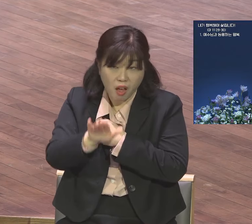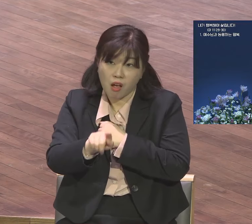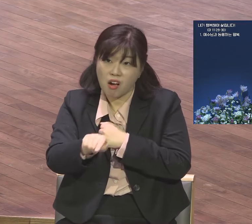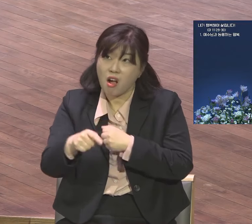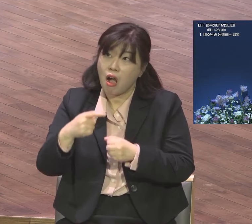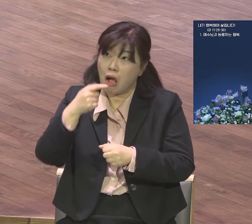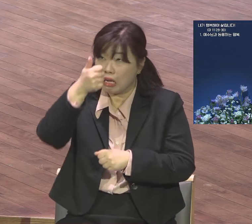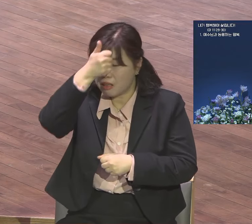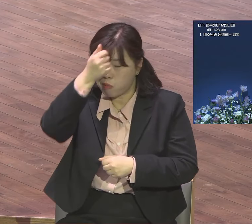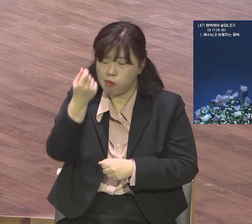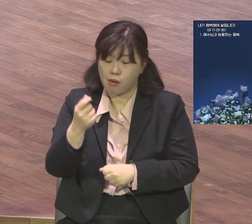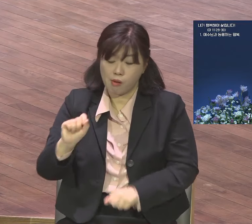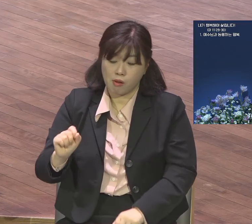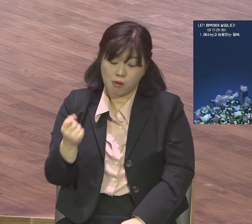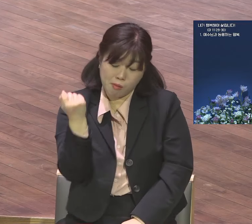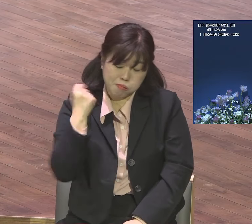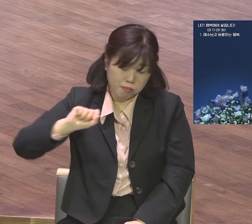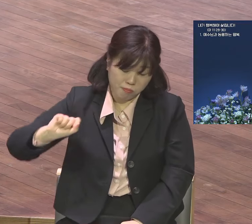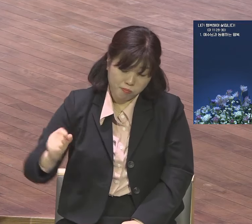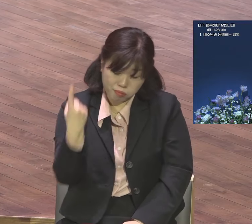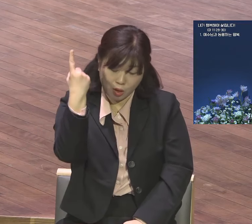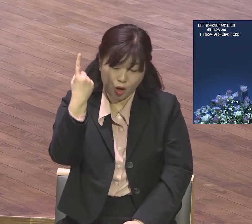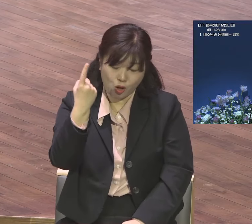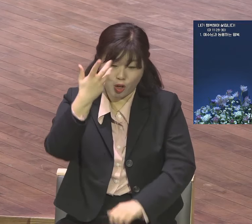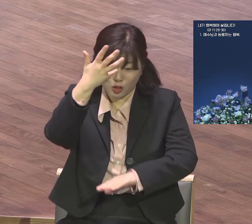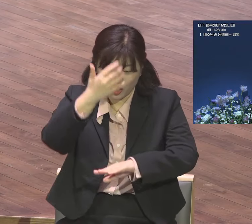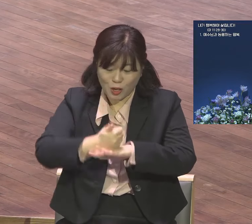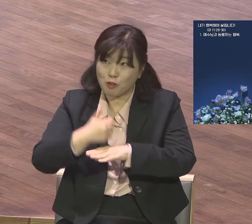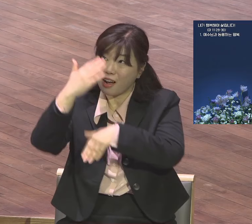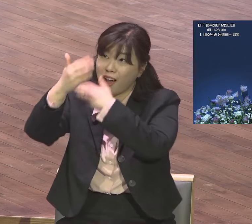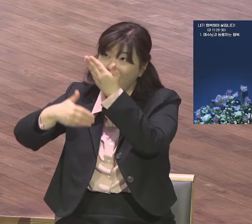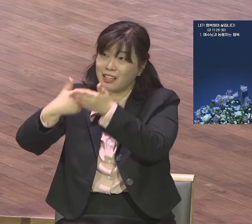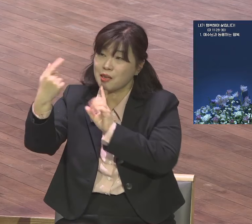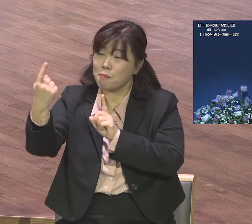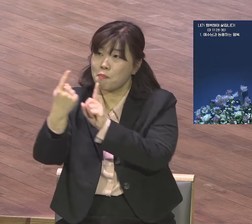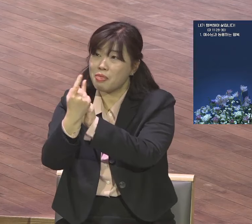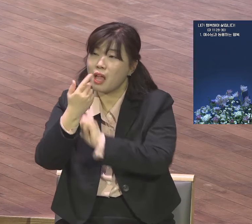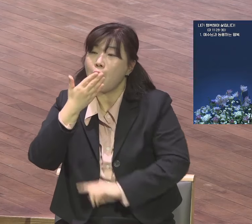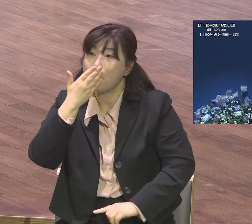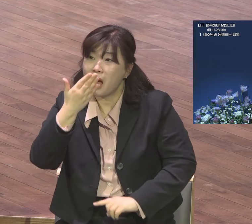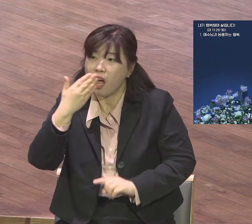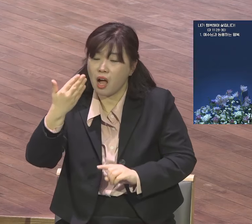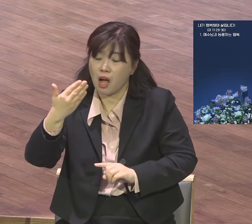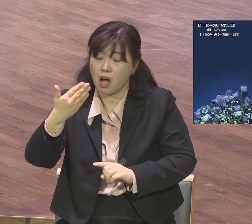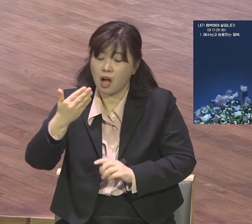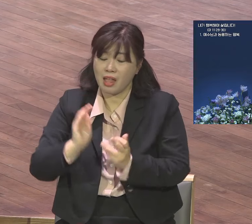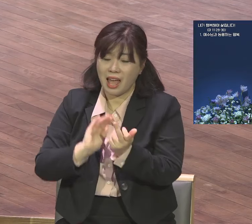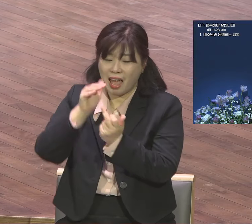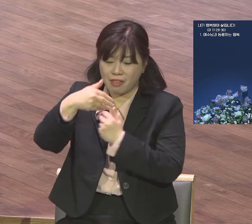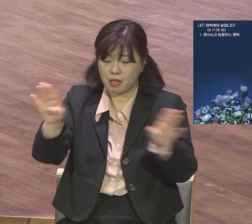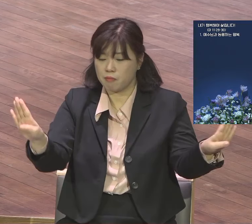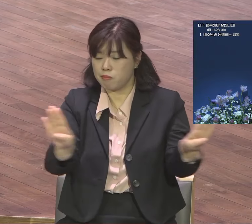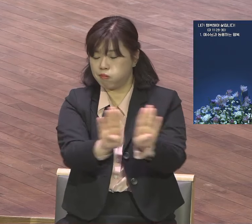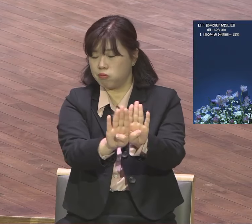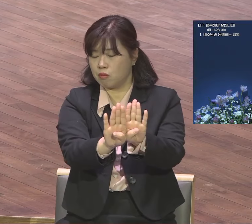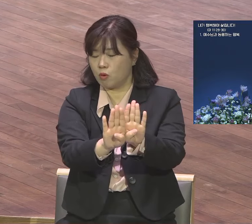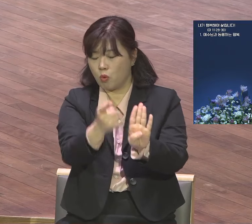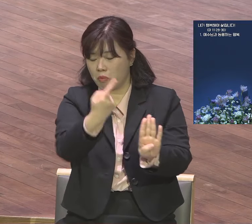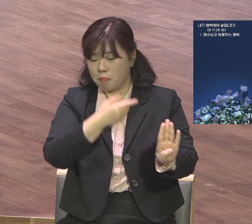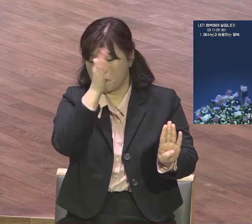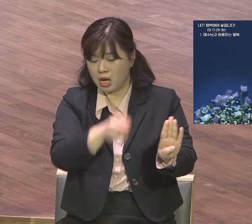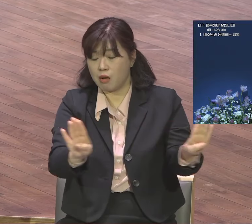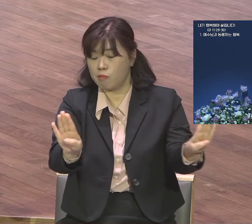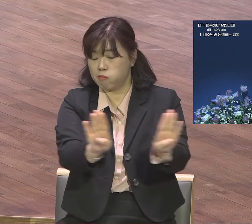모든 인간은 한 명도 빠짐없이 죽음의 짐을 지고 살아갑니다. 죄와 저주라는 영혼의 짐을 지고